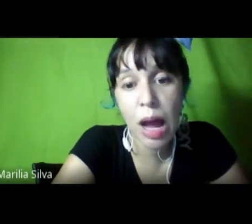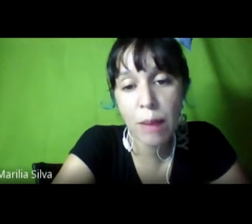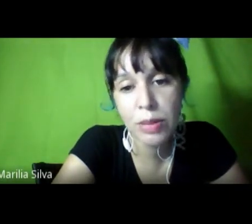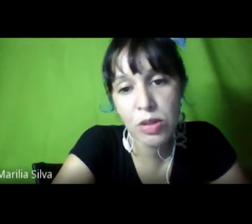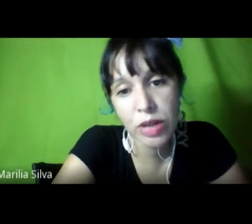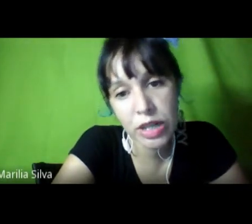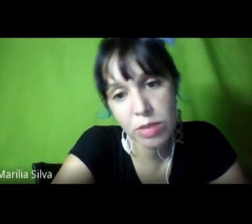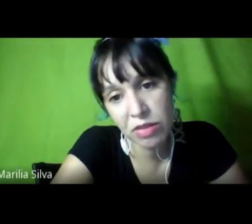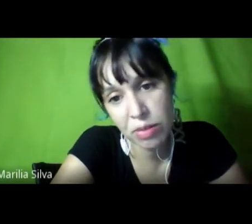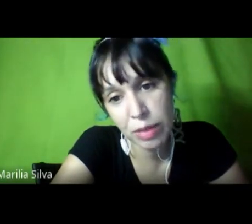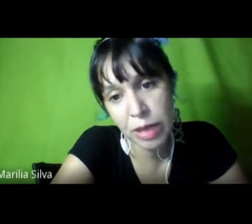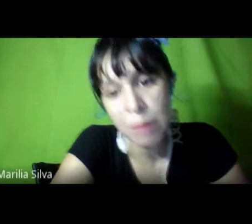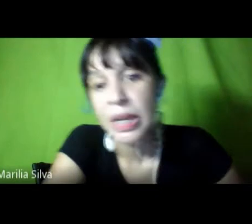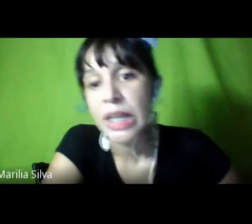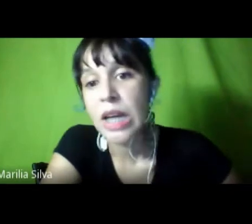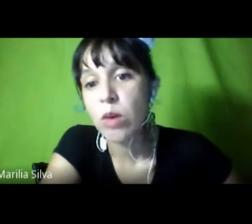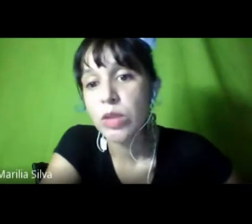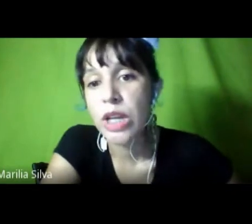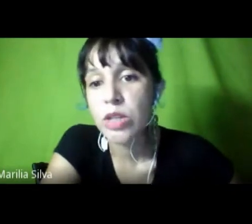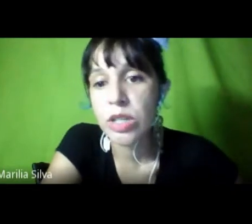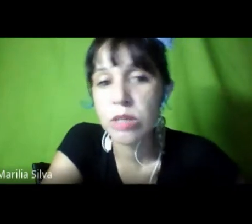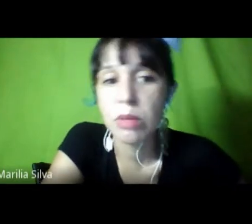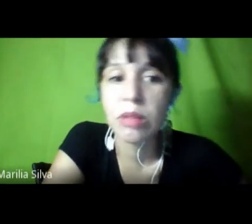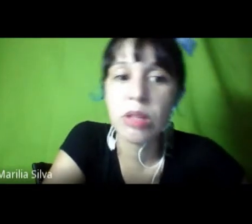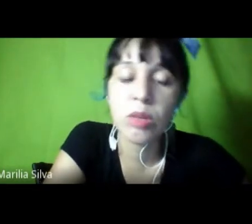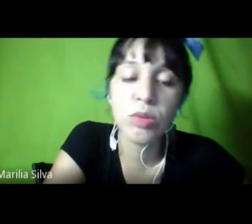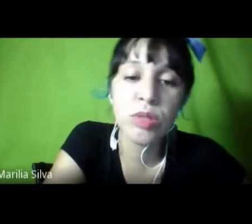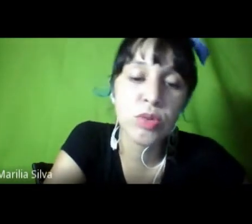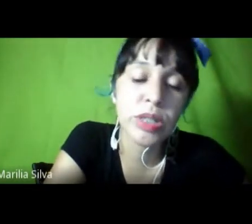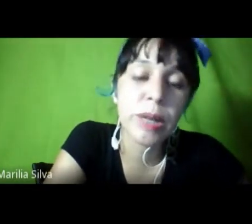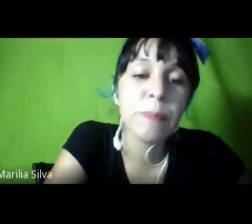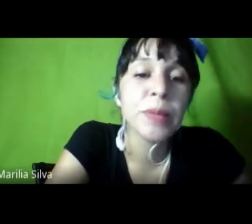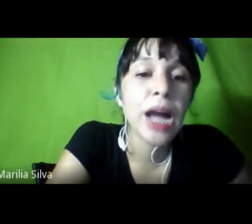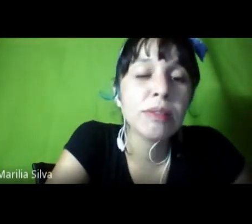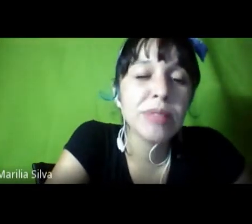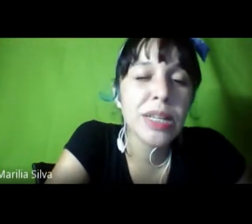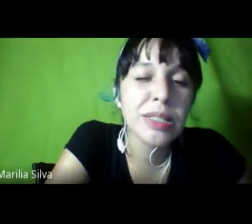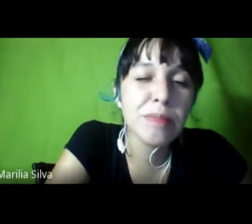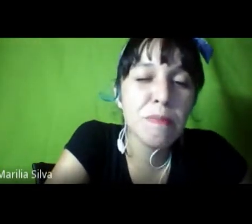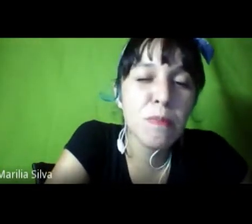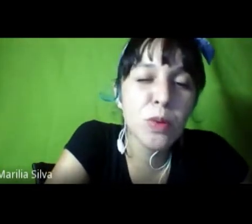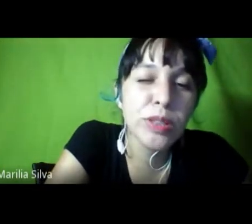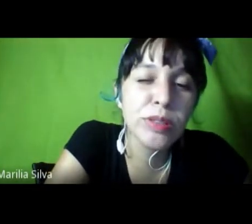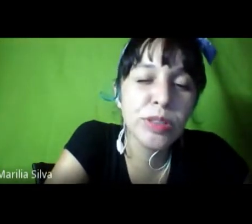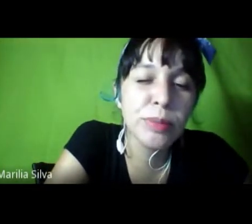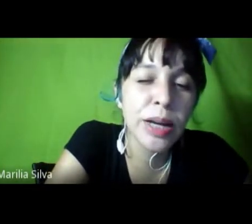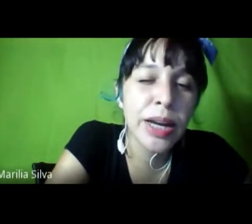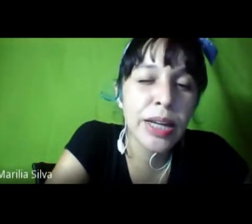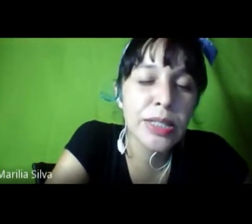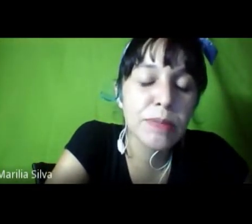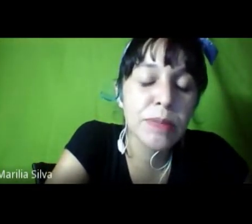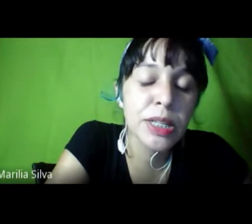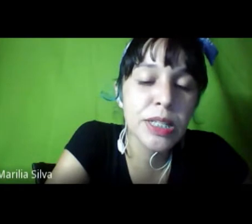são aprisionados pela família e há um desconhecimento da cultura surda. Acontece